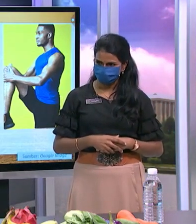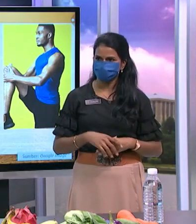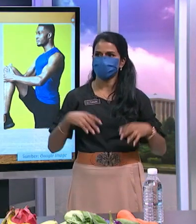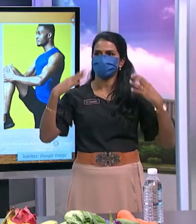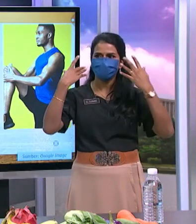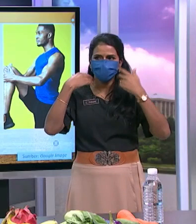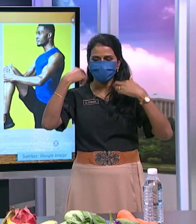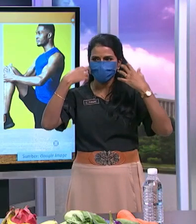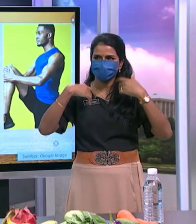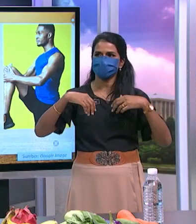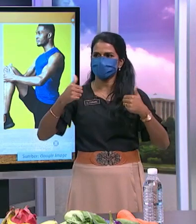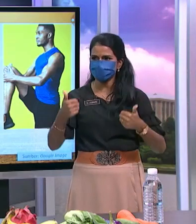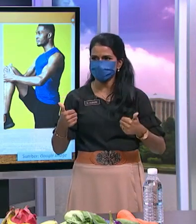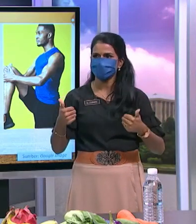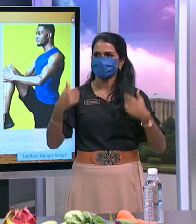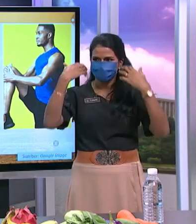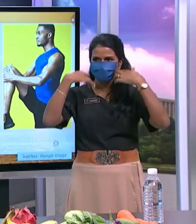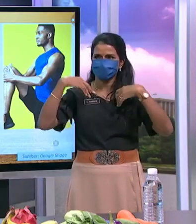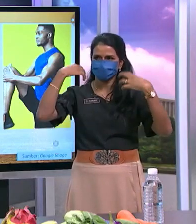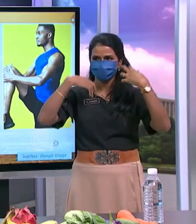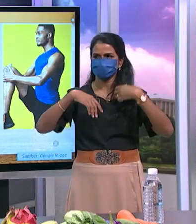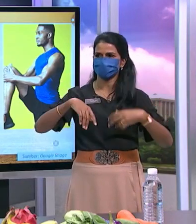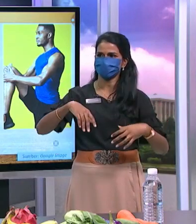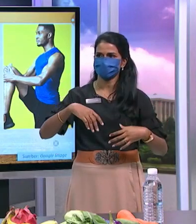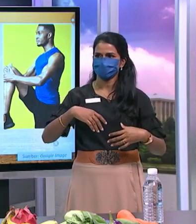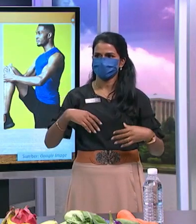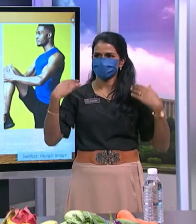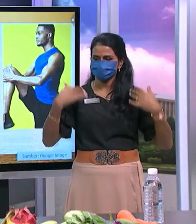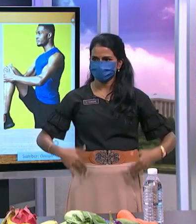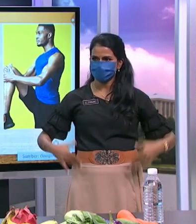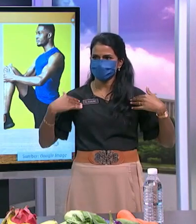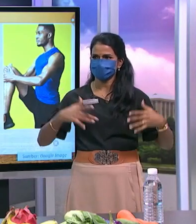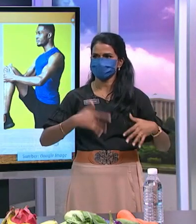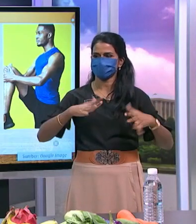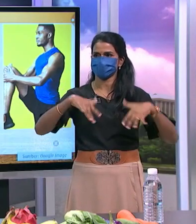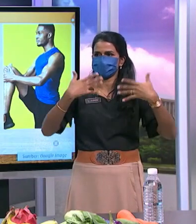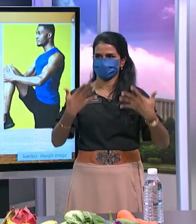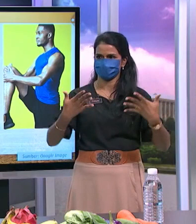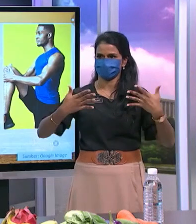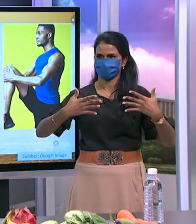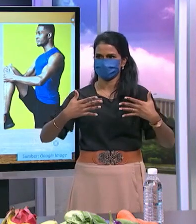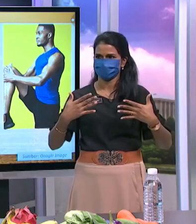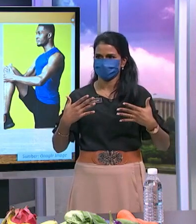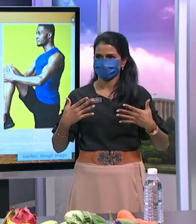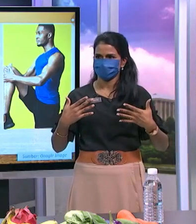Keluar peluh. Okey. Peluh sini. Keluar peluh. Dan badan rasa bagaimana? Badan.